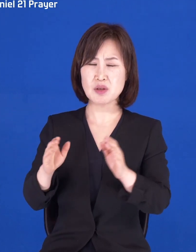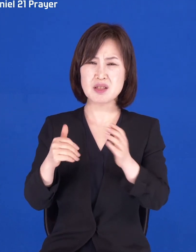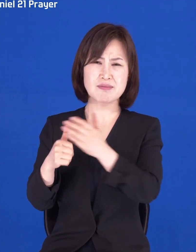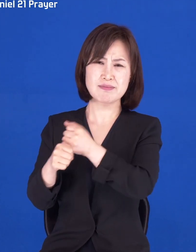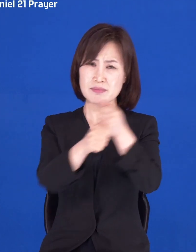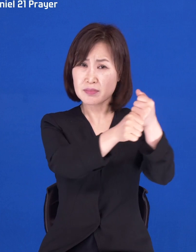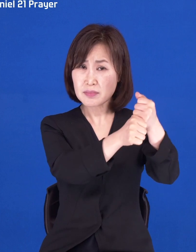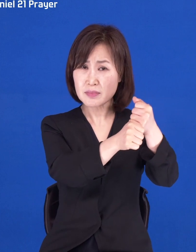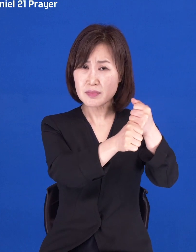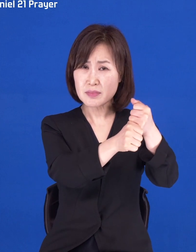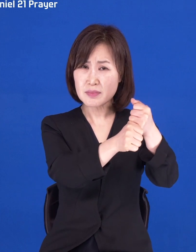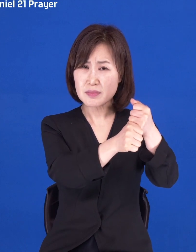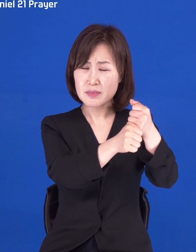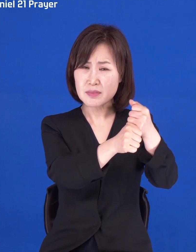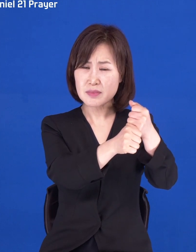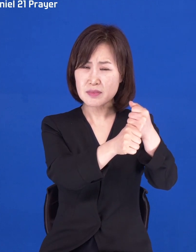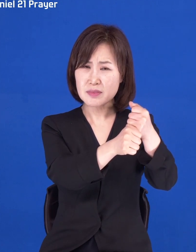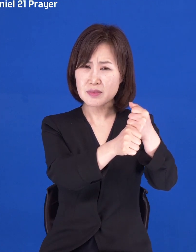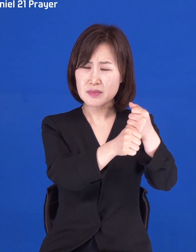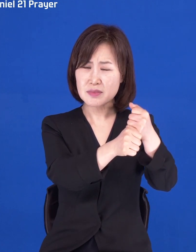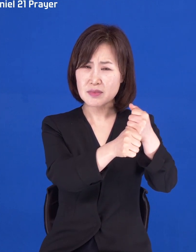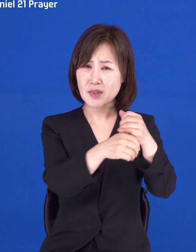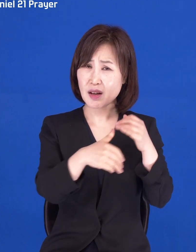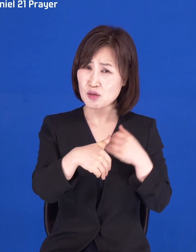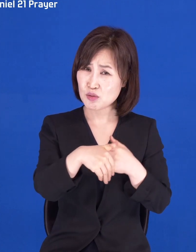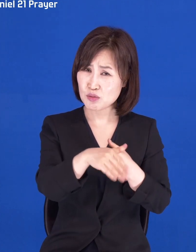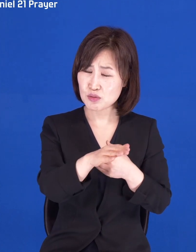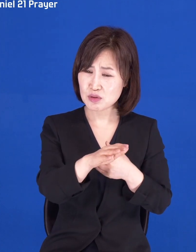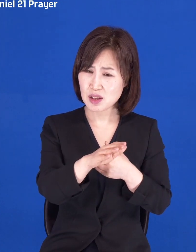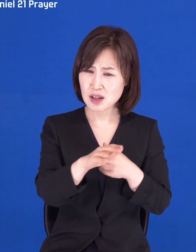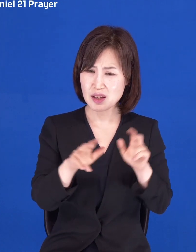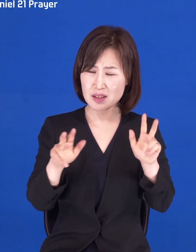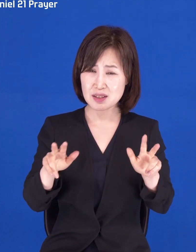후로 지금까지 영영 돌아오지 못하셨습니다.